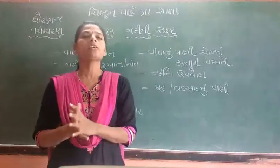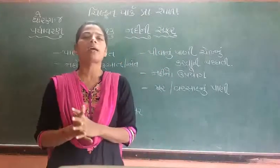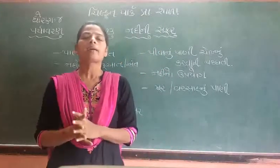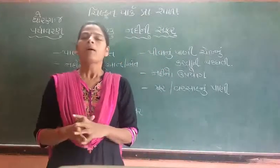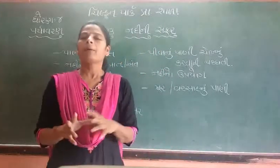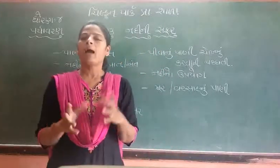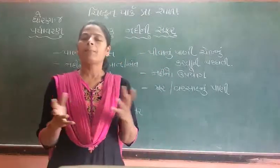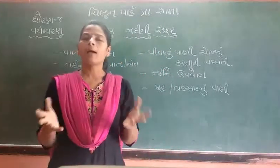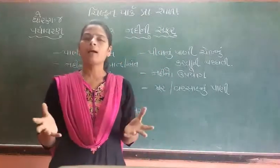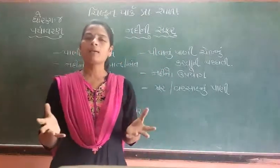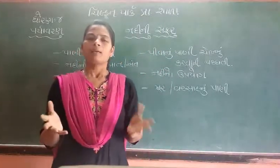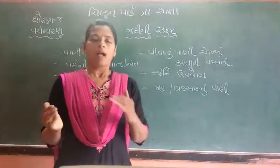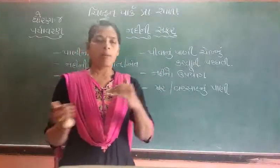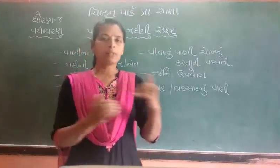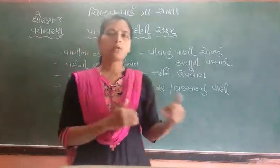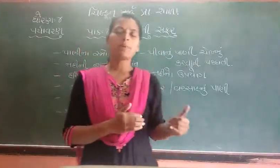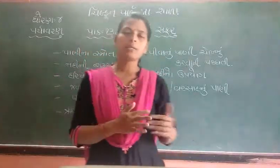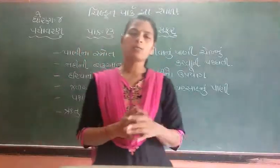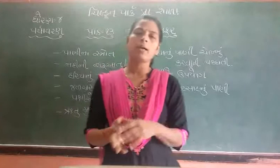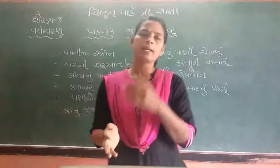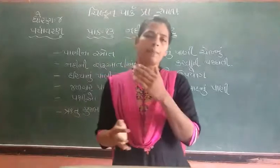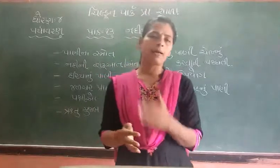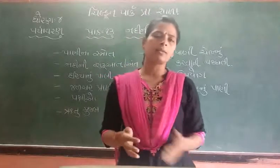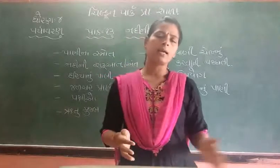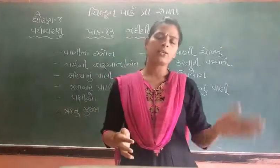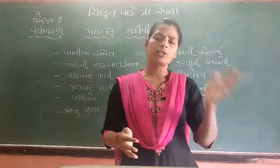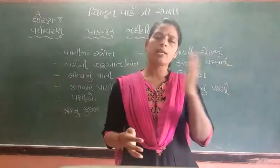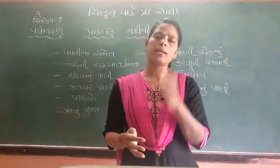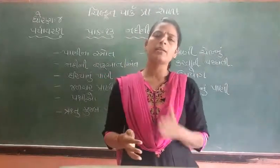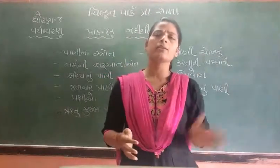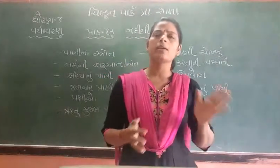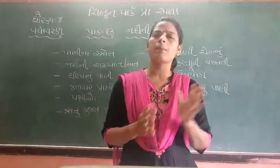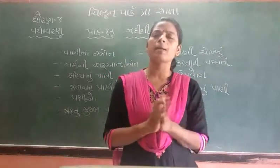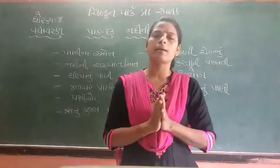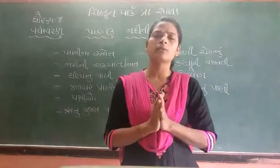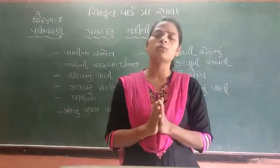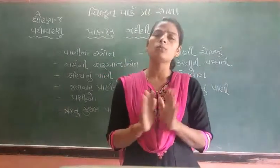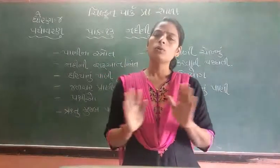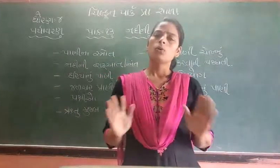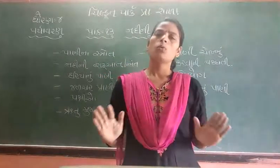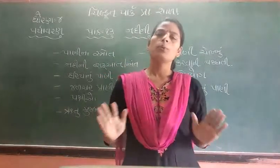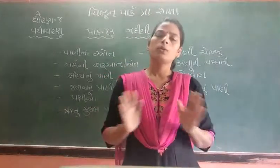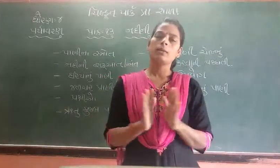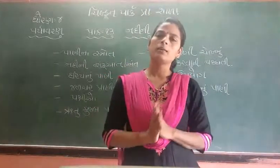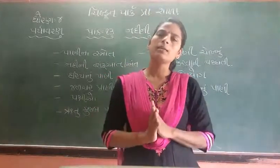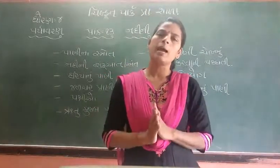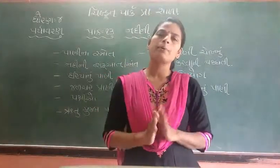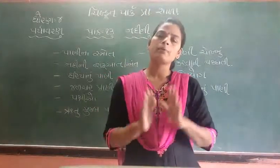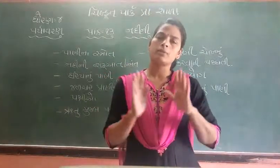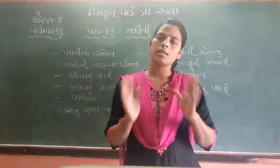શકાય, પણ આપણા આ બાજુના પ્રદેશોમાં એટલે કે ભારત આ એશિયાની એની અંદર આપણે આ રીતનો ઉપયોગ કરતા નથી। આપણે વરસાદ